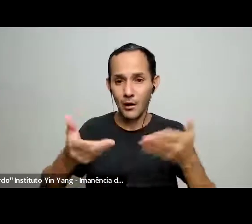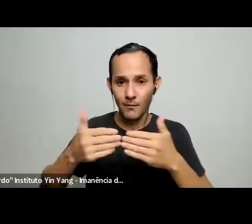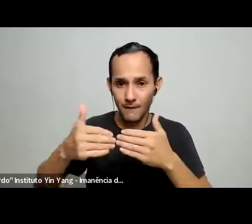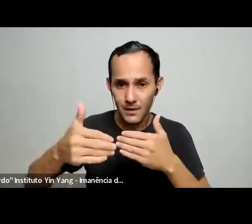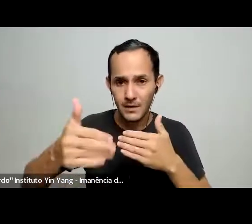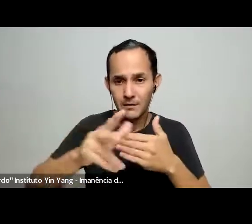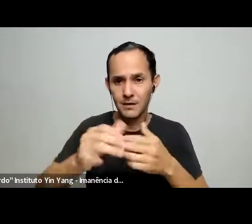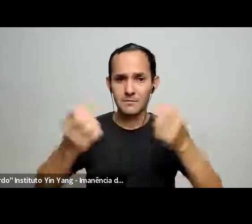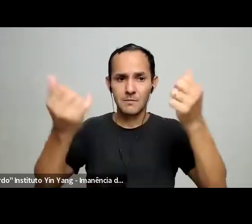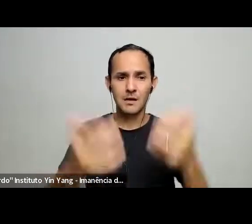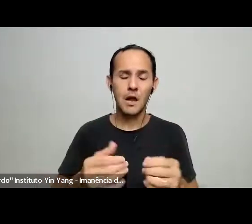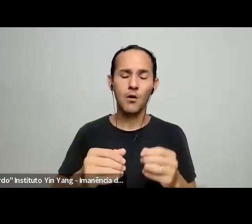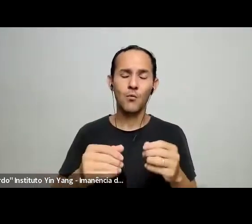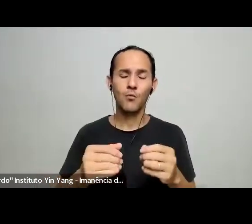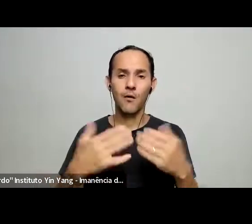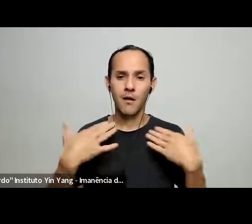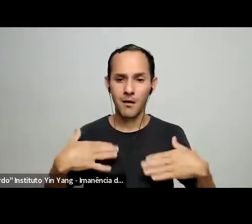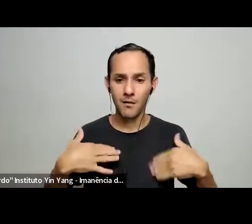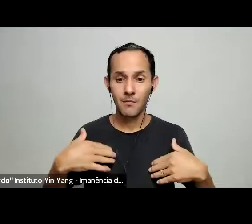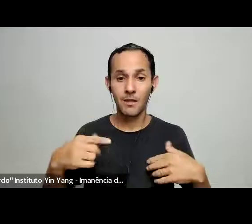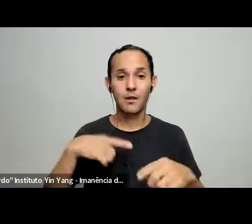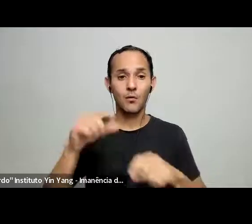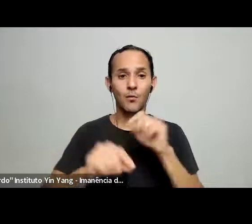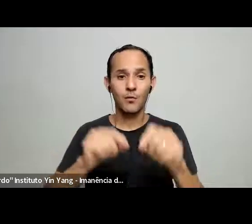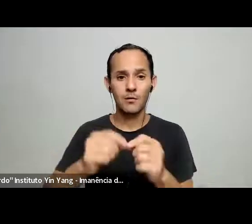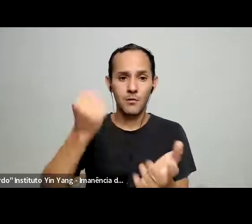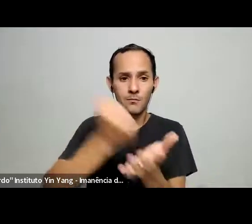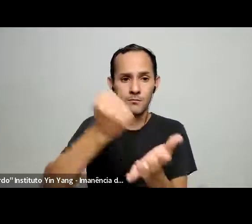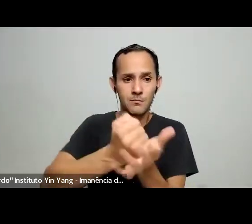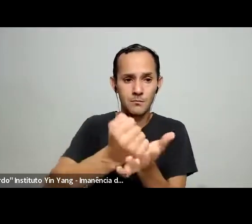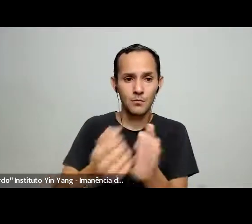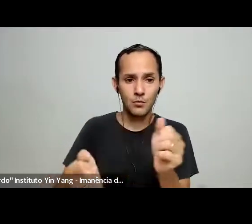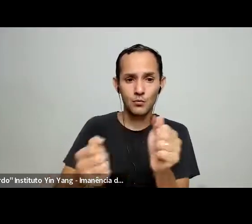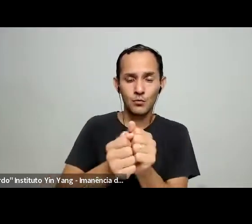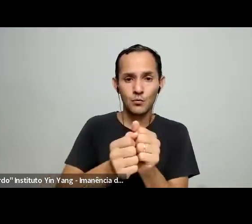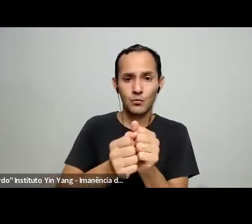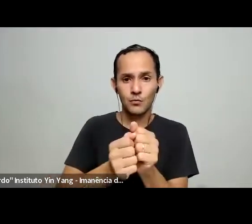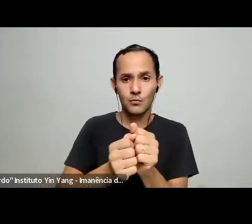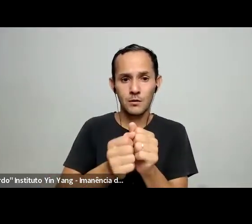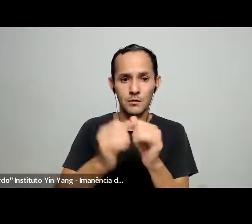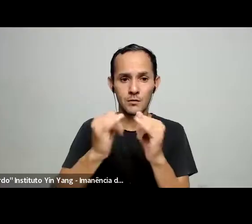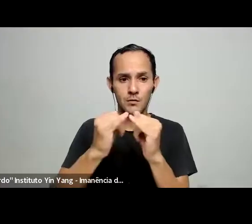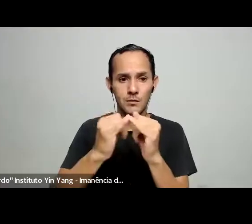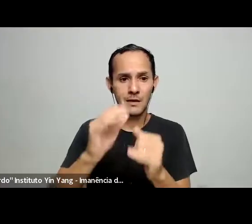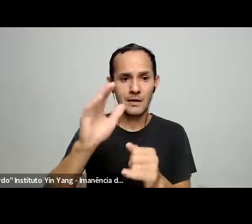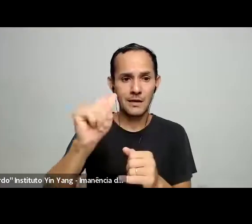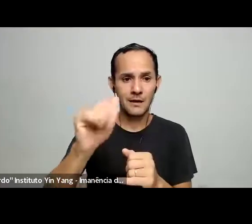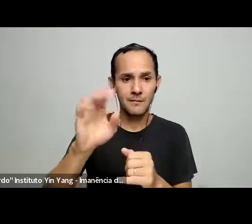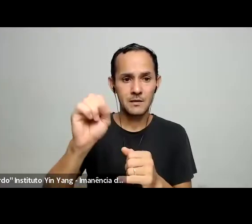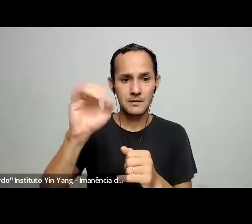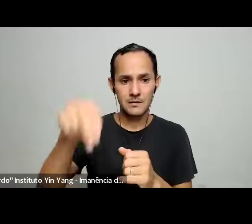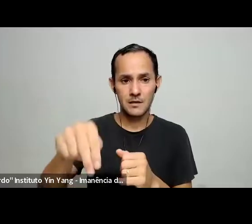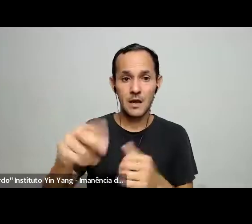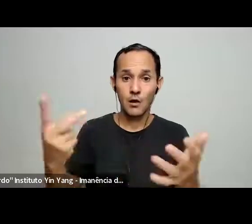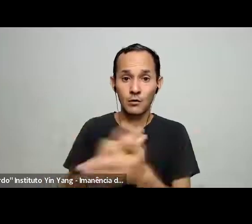com calma, ele tem que ser homologado junto com a entidade parceira, que é a Cabizin. E isso ocorreu